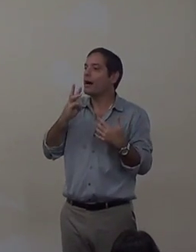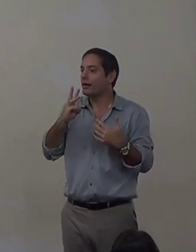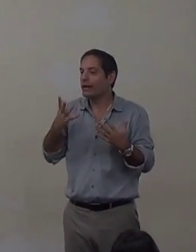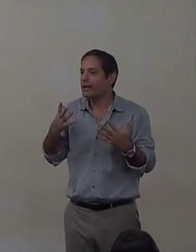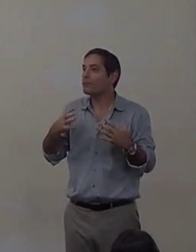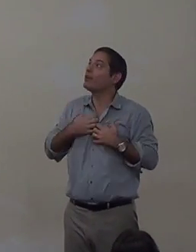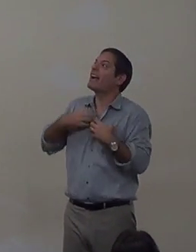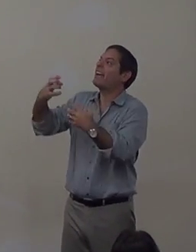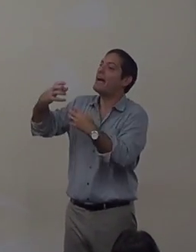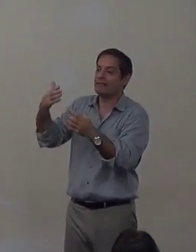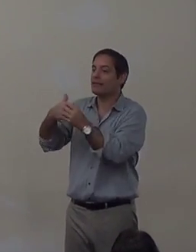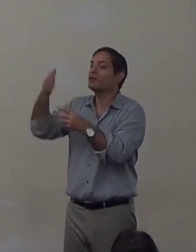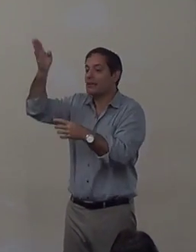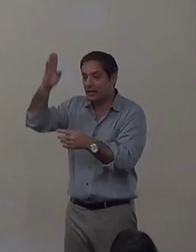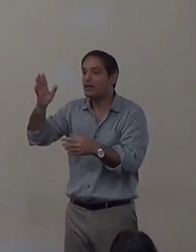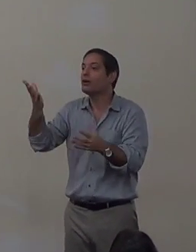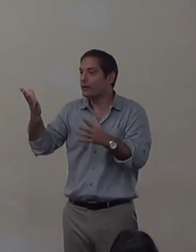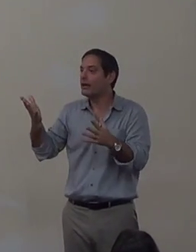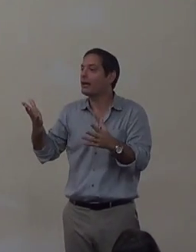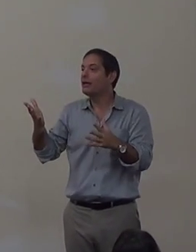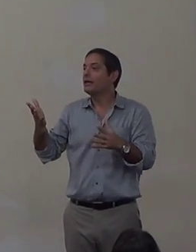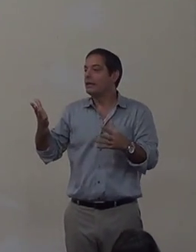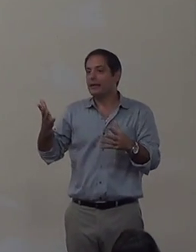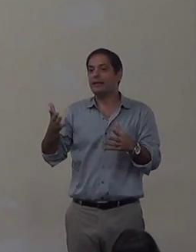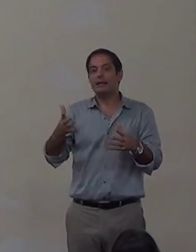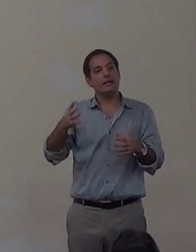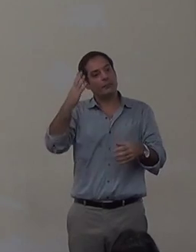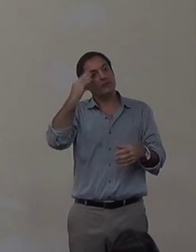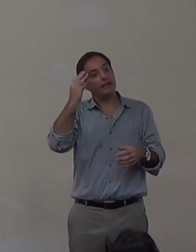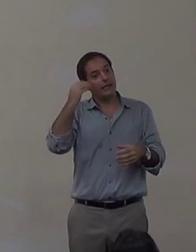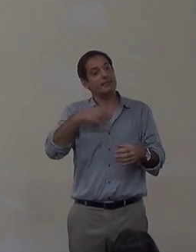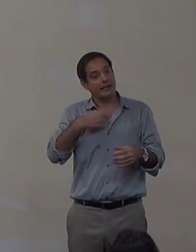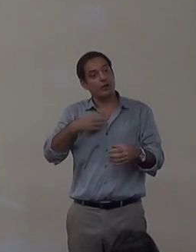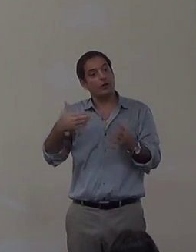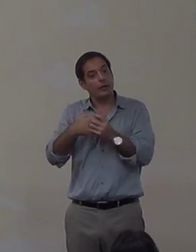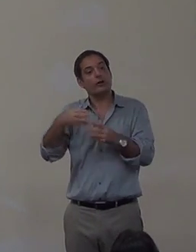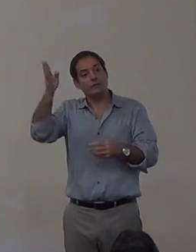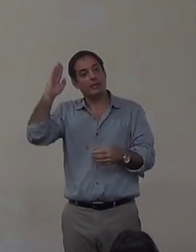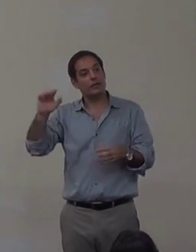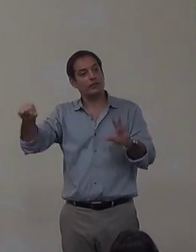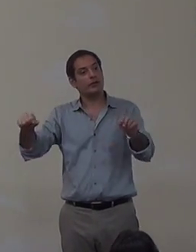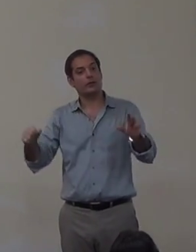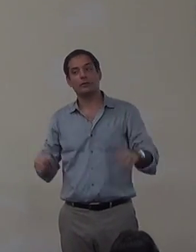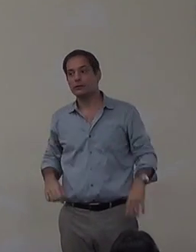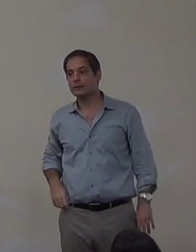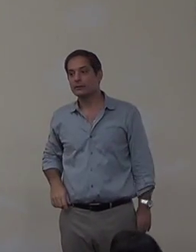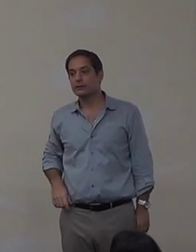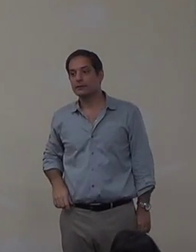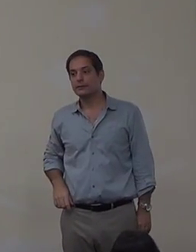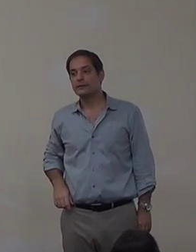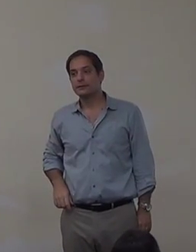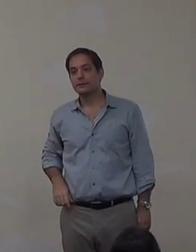No tenían agua, ¿ok? Y empezaron a quejarse en contra de Dios, ¿verdad? ¿Y Moisés qué? ¿Se quejó en contra de Dios, sí o no?